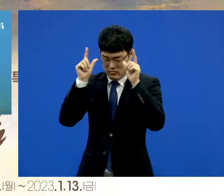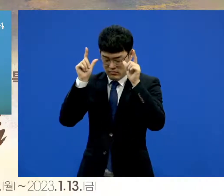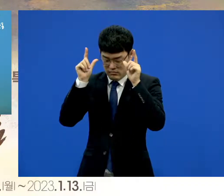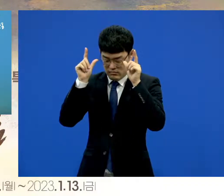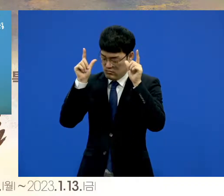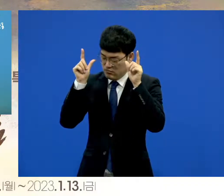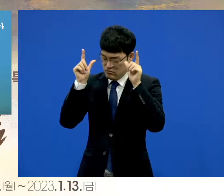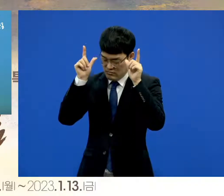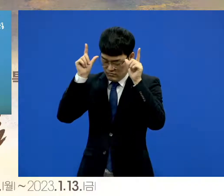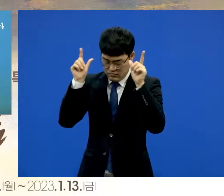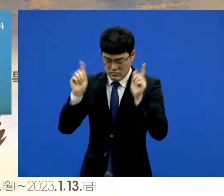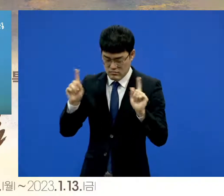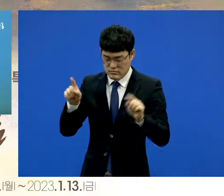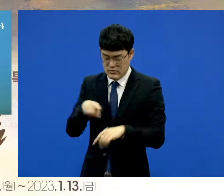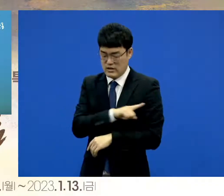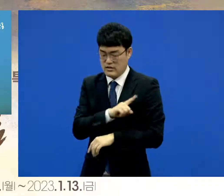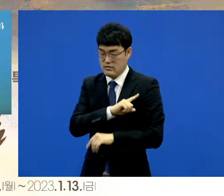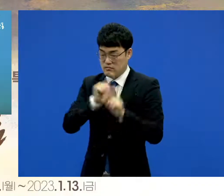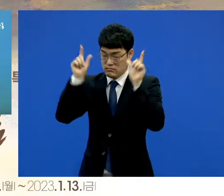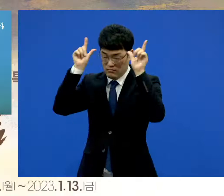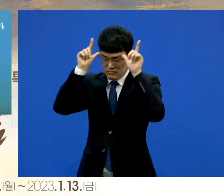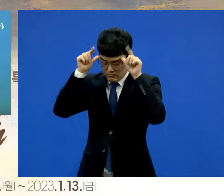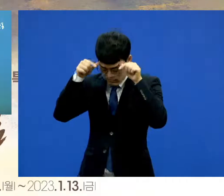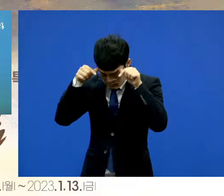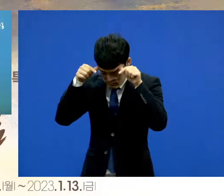더 이상 버틸 수가 없었다.